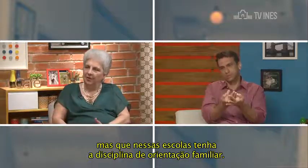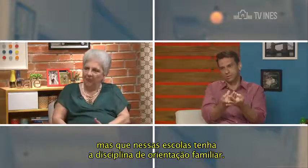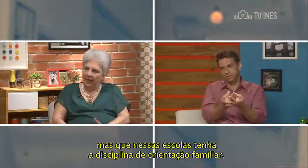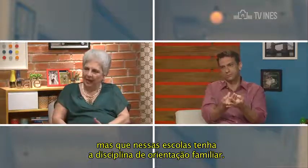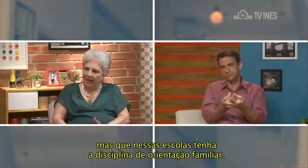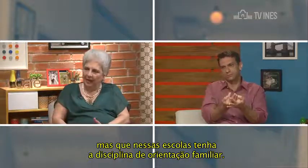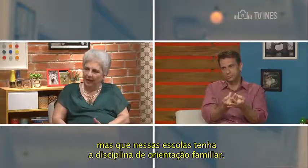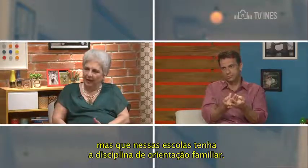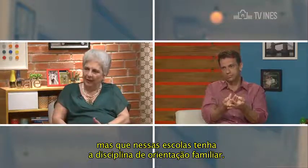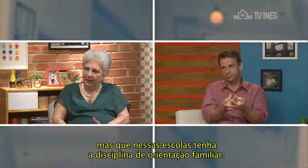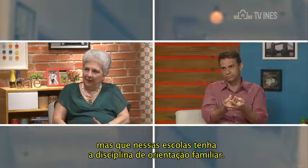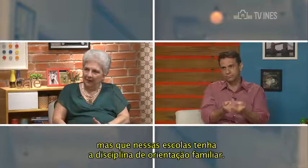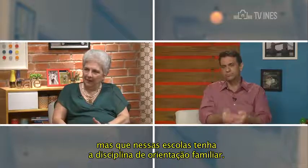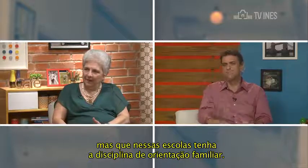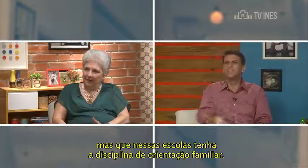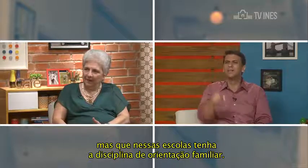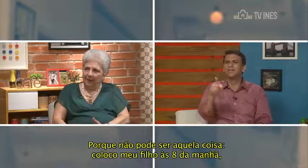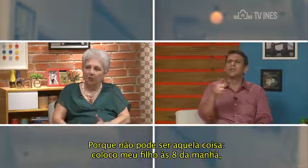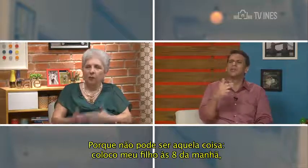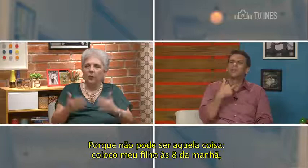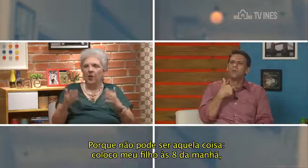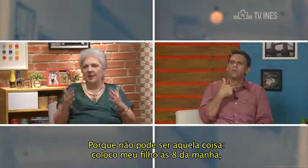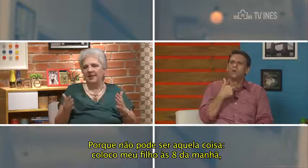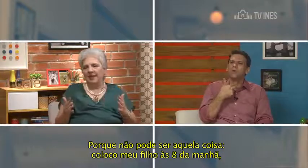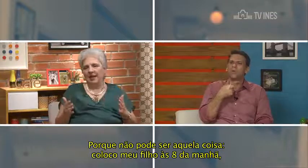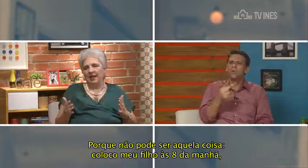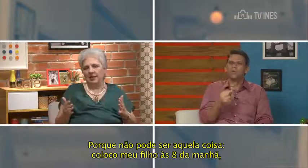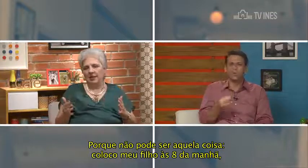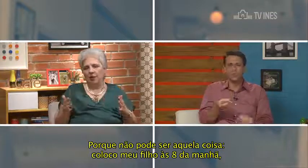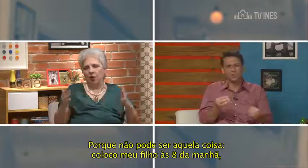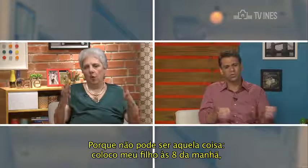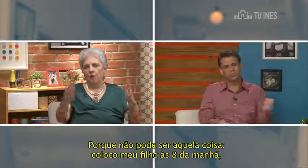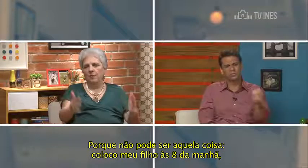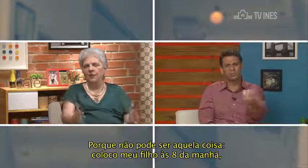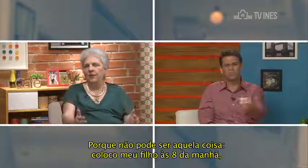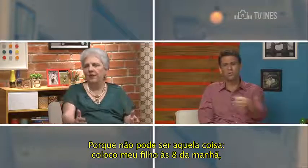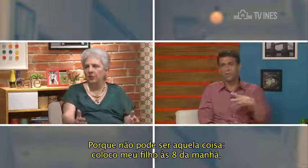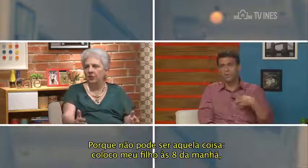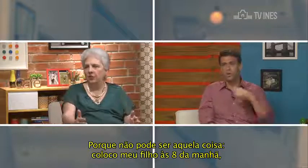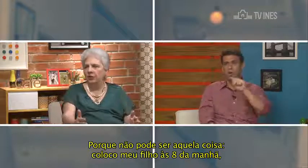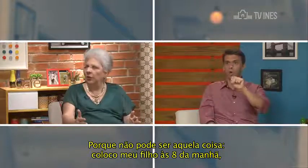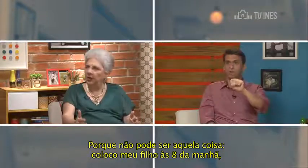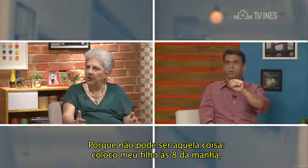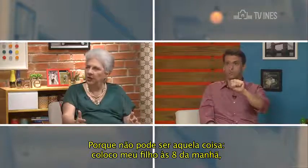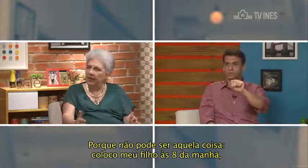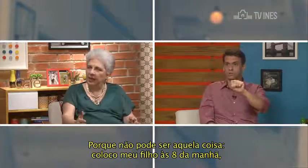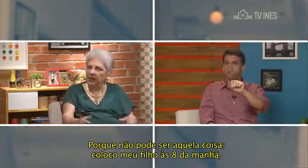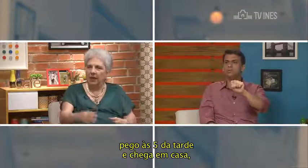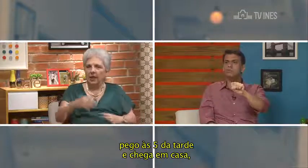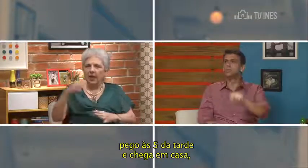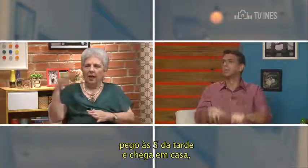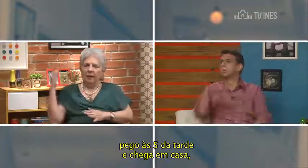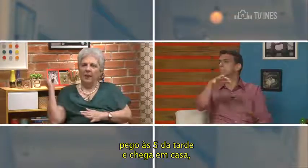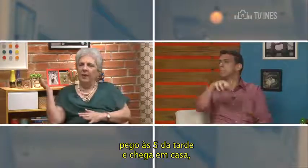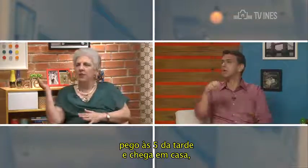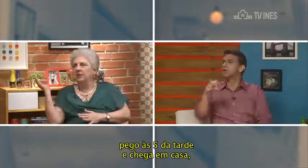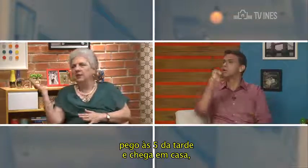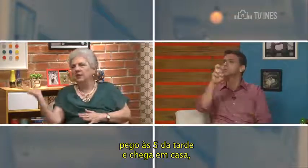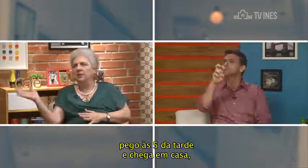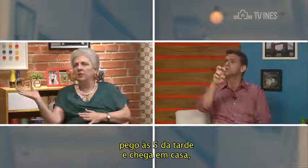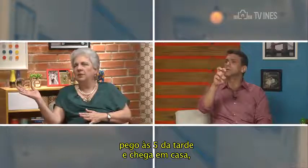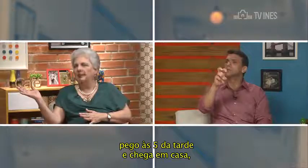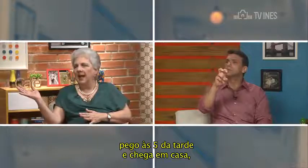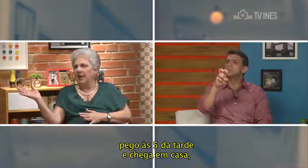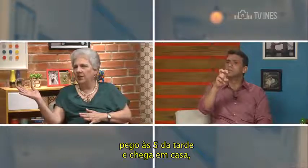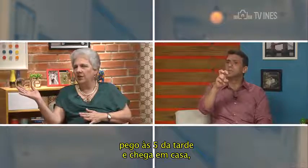orientação Familiar Que não pode Ser aquela coisa Coloco meu filho Às oito horas Da manhã Pego